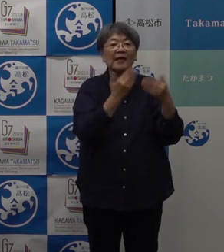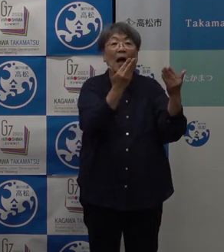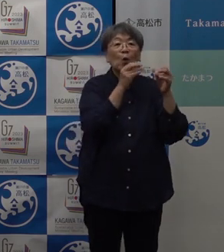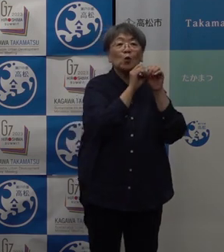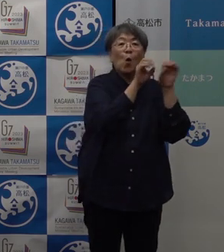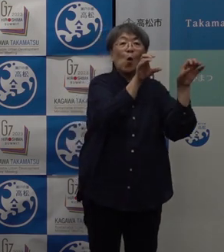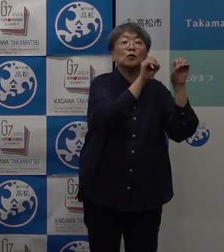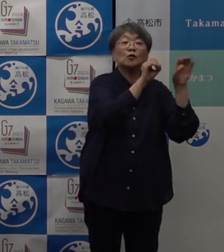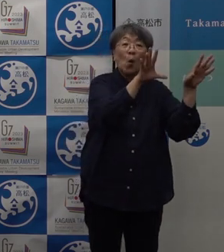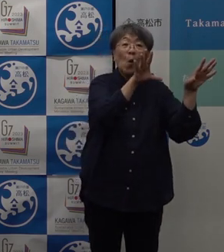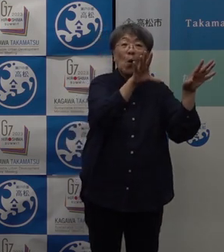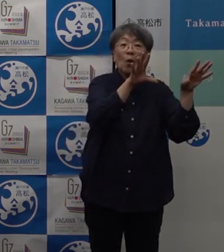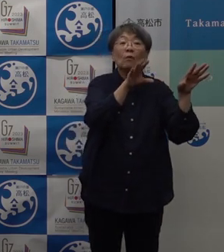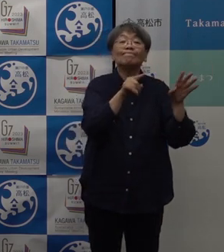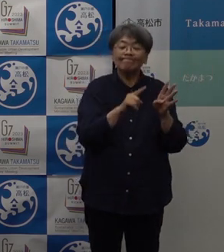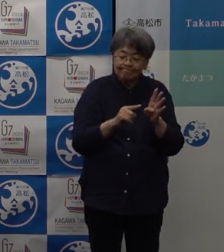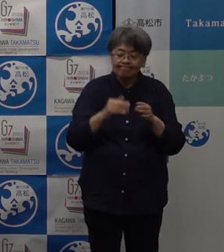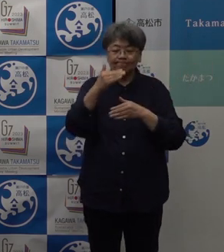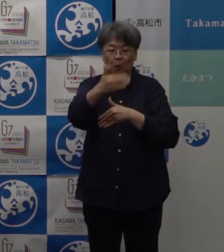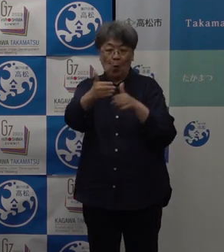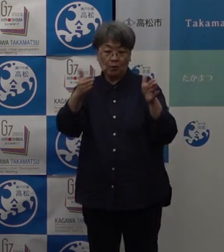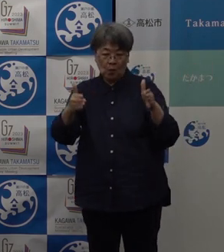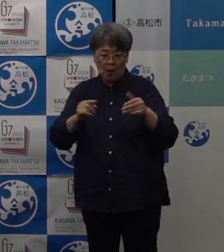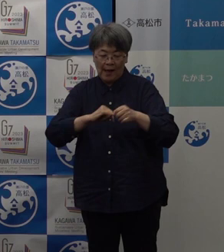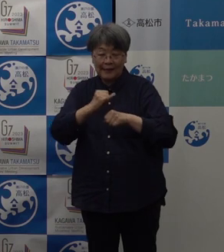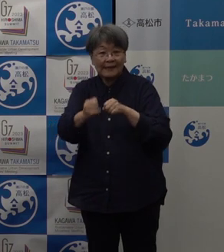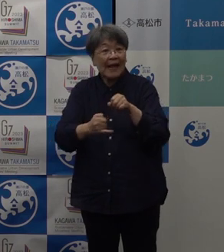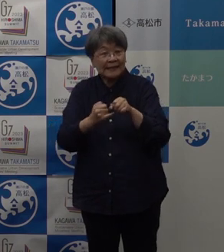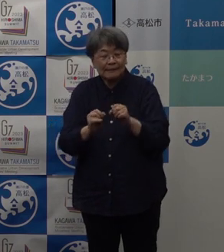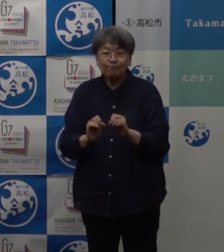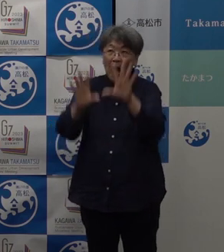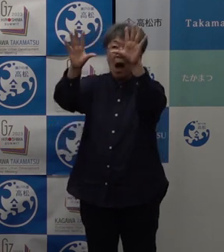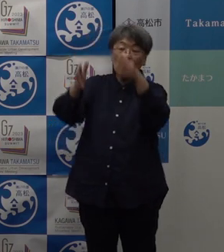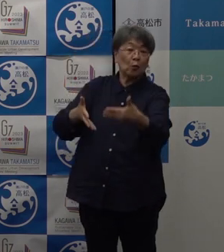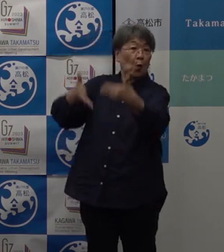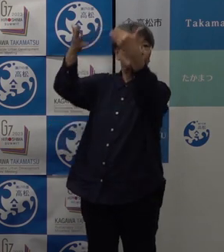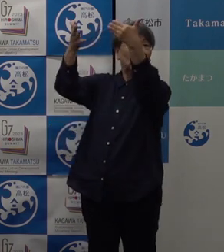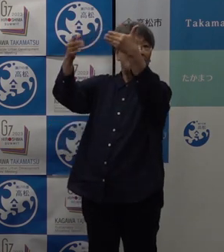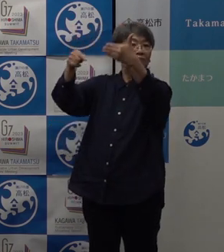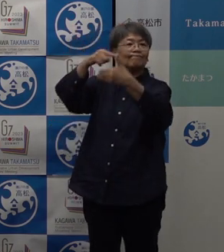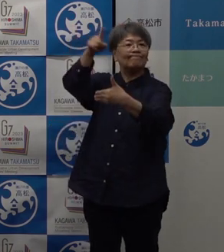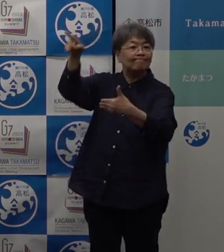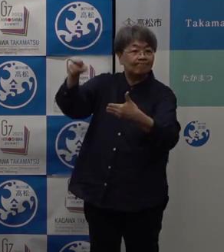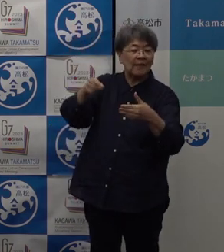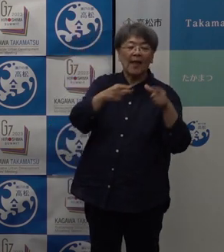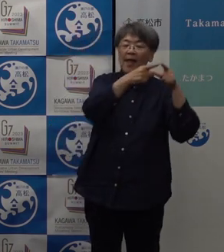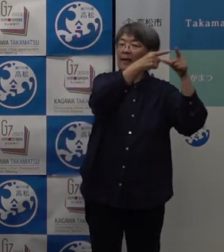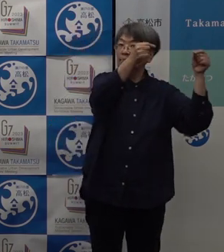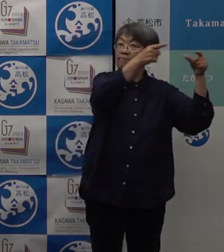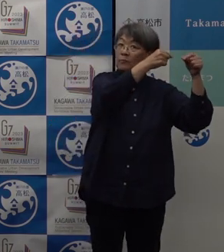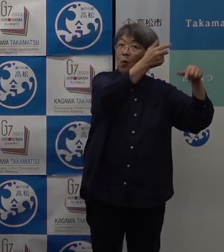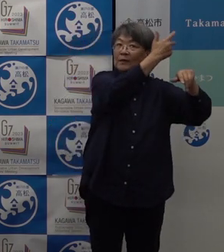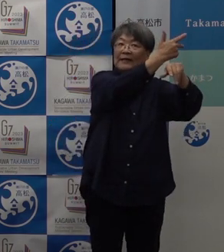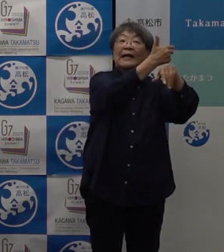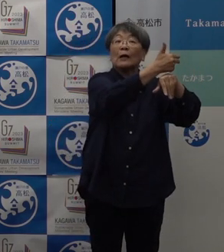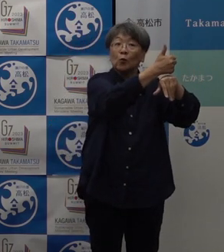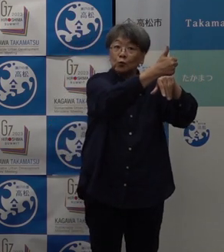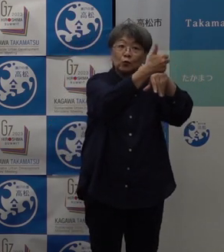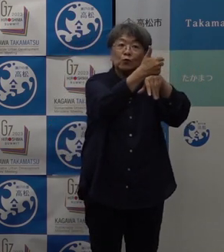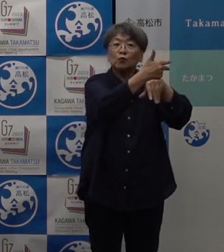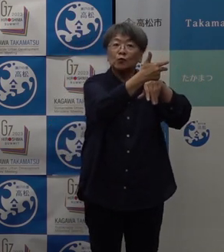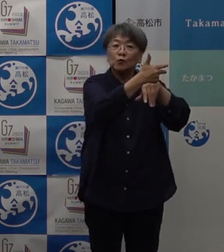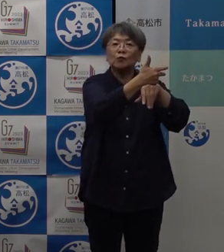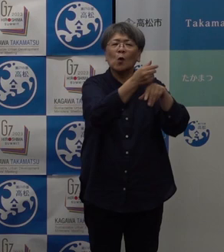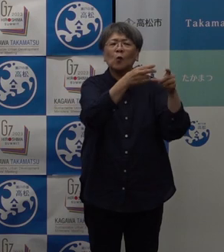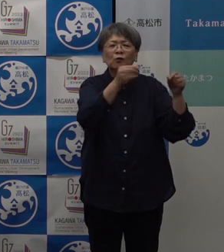教室の電子黒板を利用しまして、献立に登場する3カ国の料理などを紹介しながら、それぞれの国の良